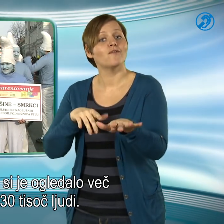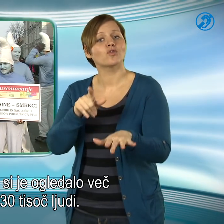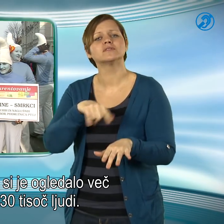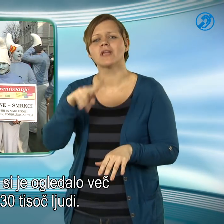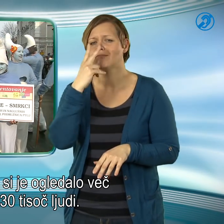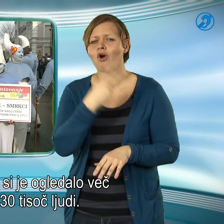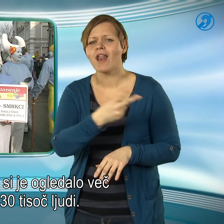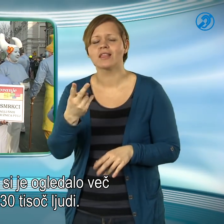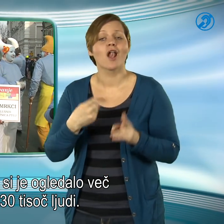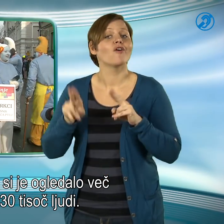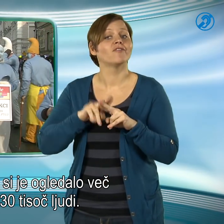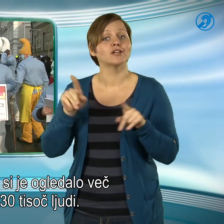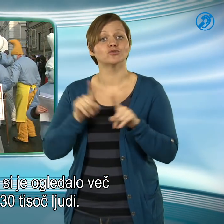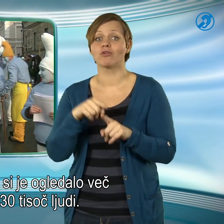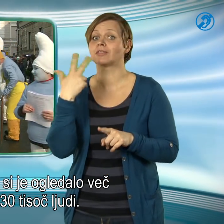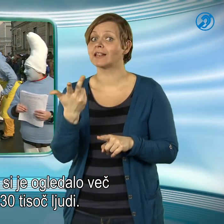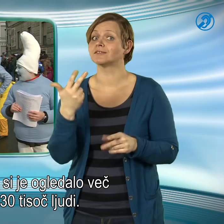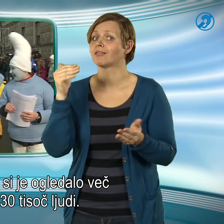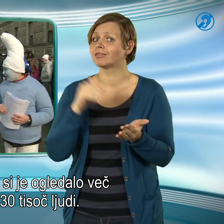Povorko si je ogledalo več kot 30 000 ljudi.